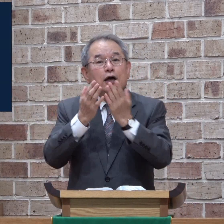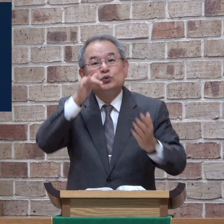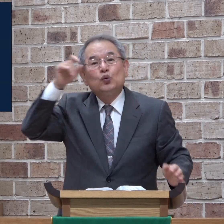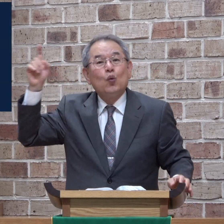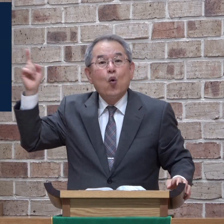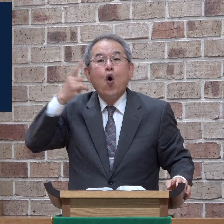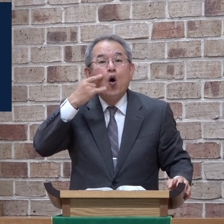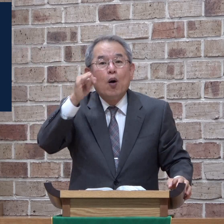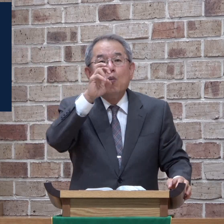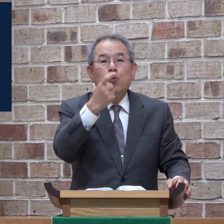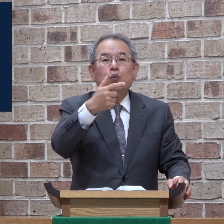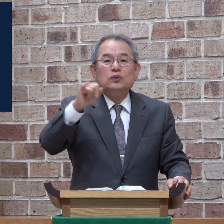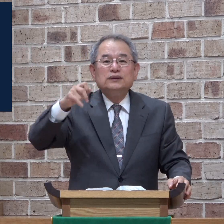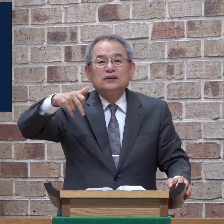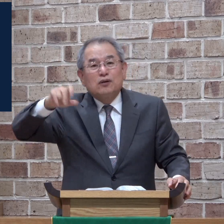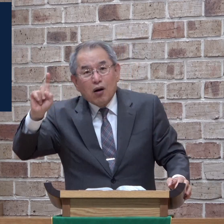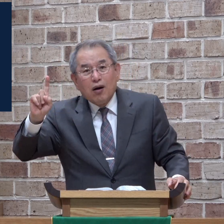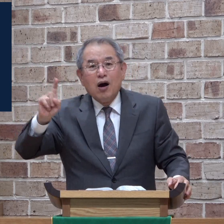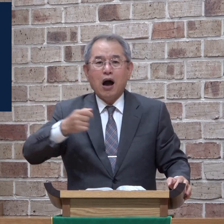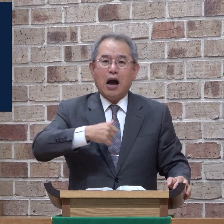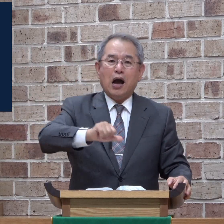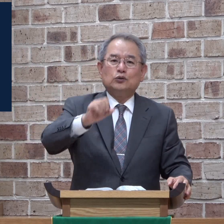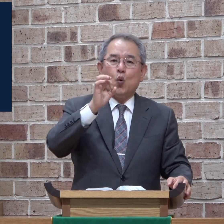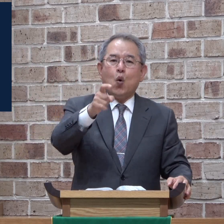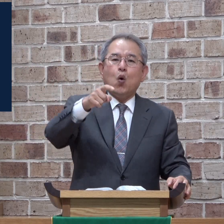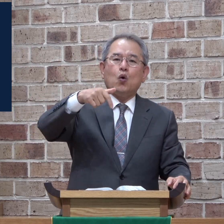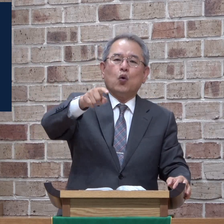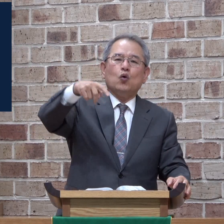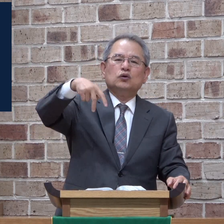그래서 책이 있습니다. 어머니 모니카와 아들 어거스틴.